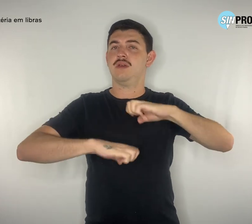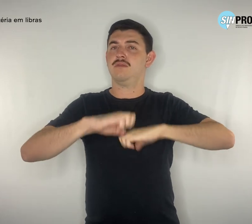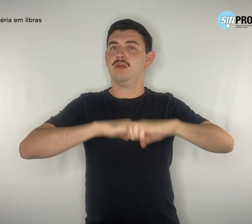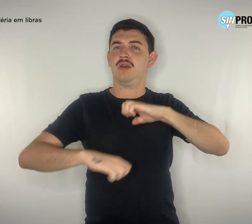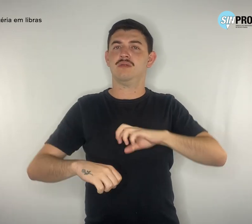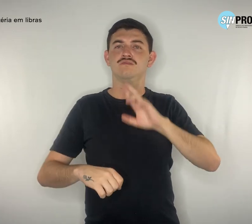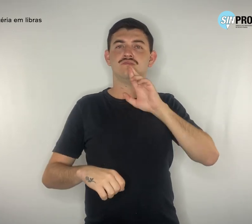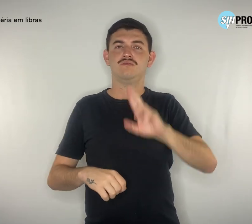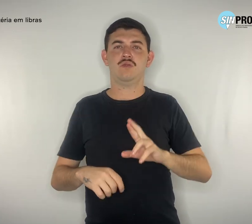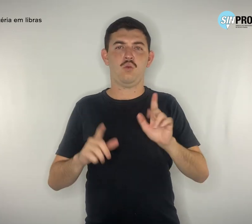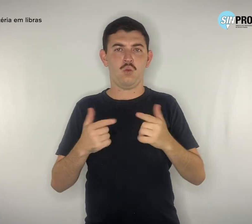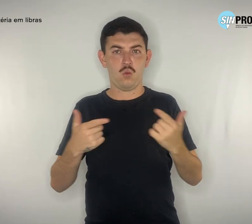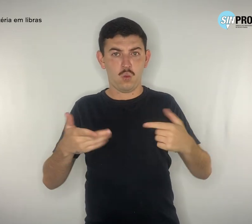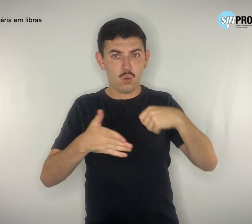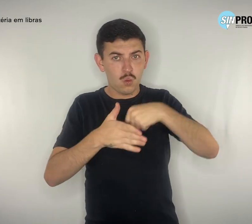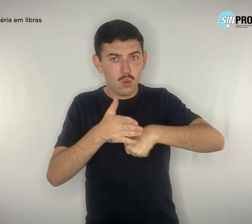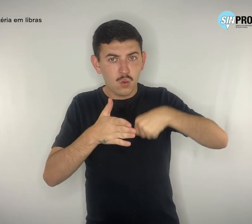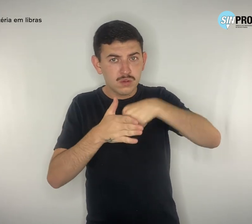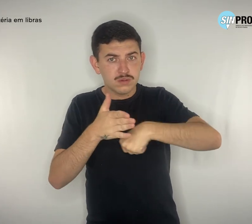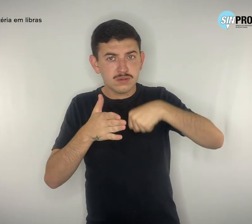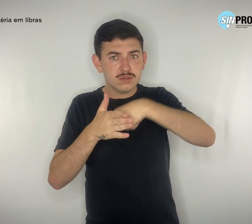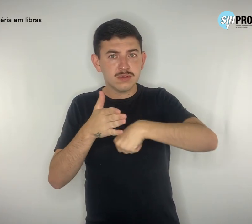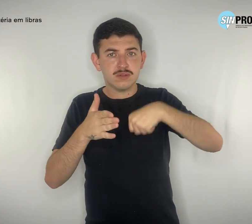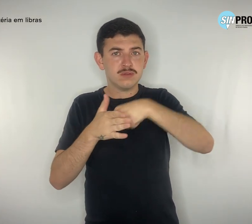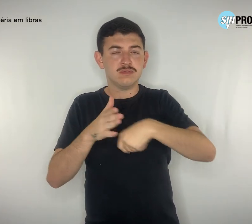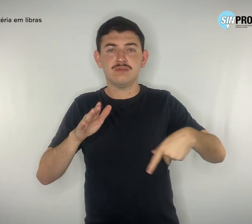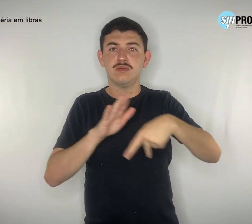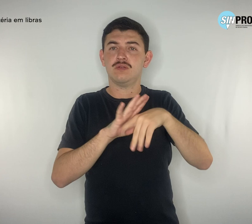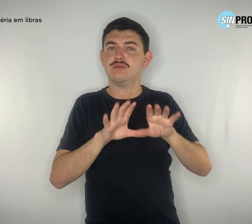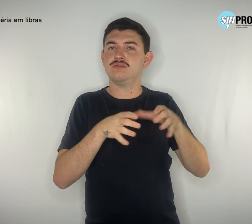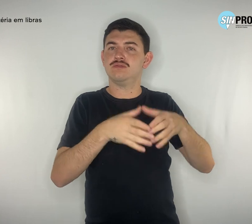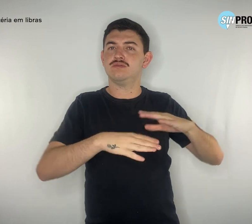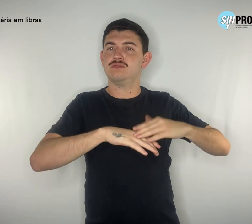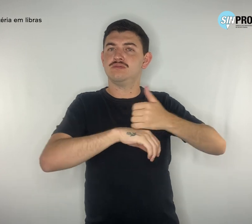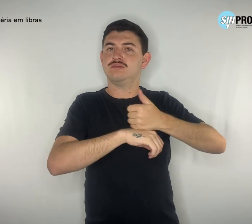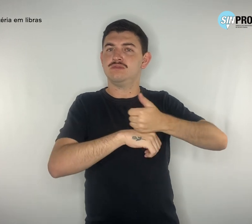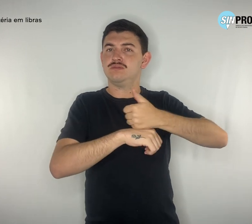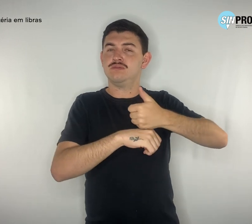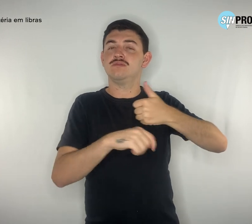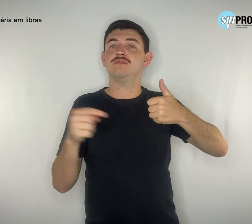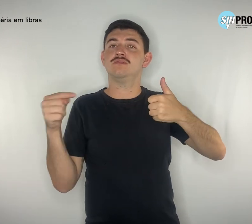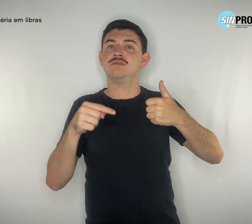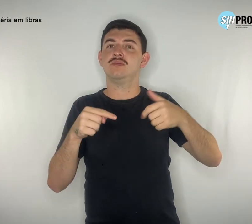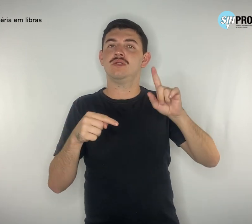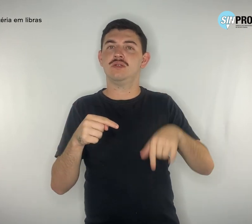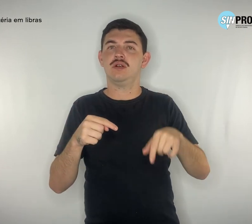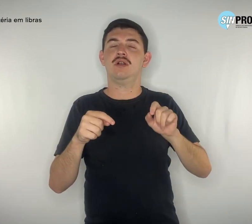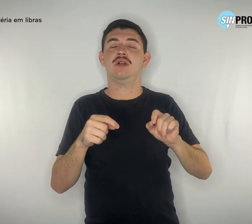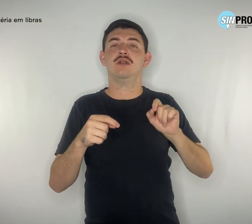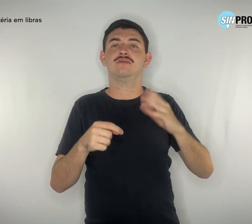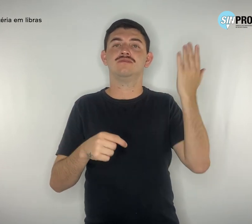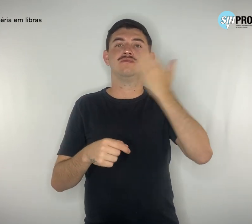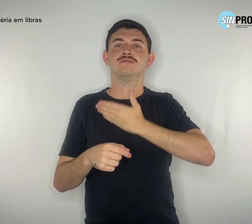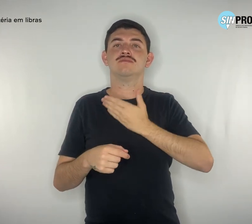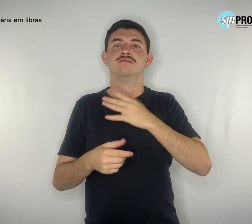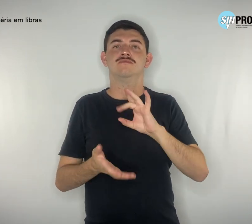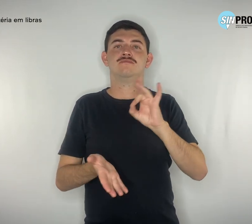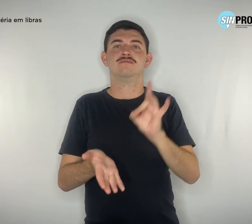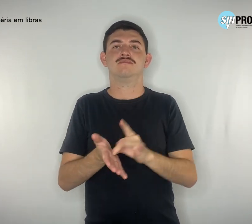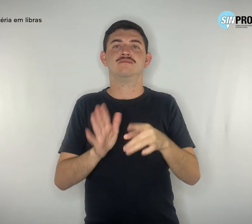histórica desta categoria e é a demonstração concreta do quanto que a categoria